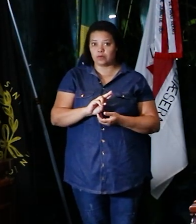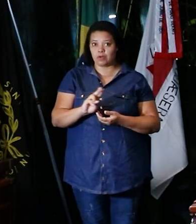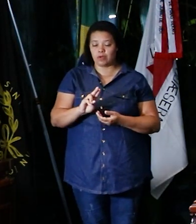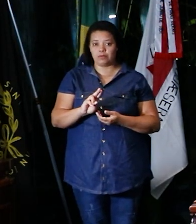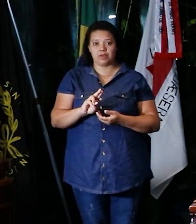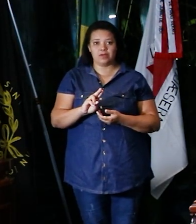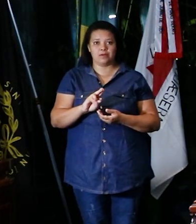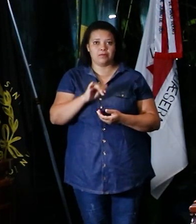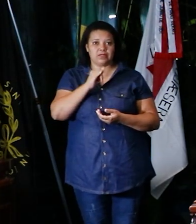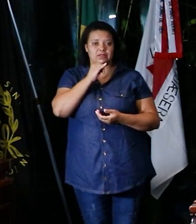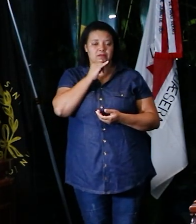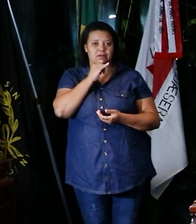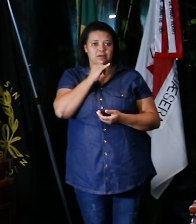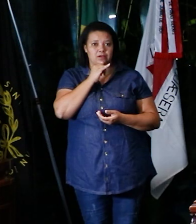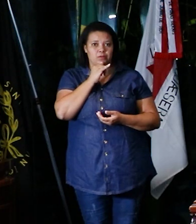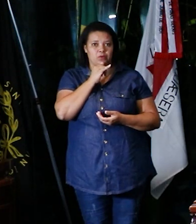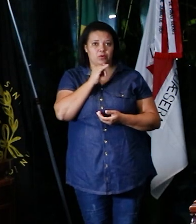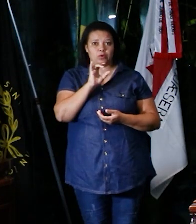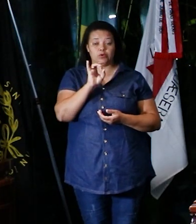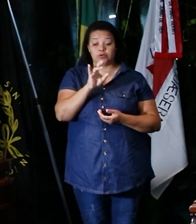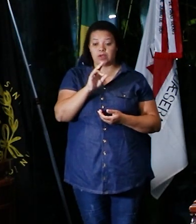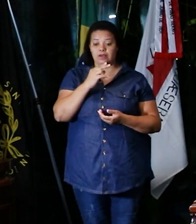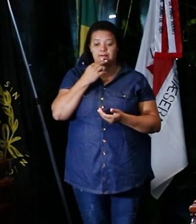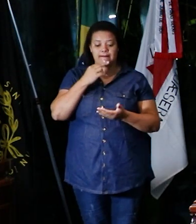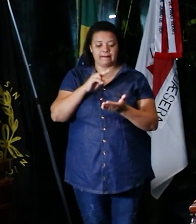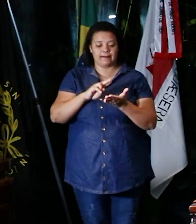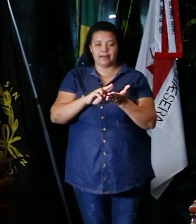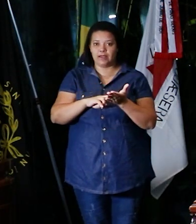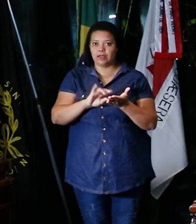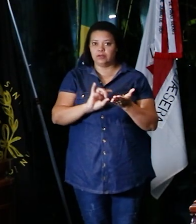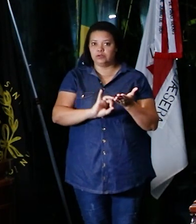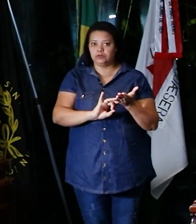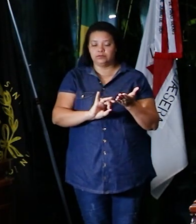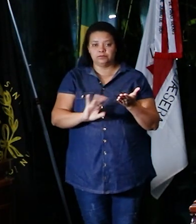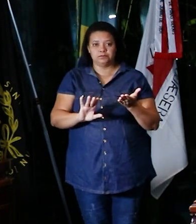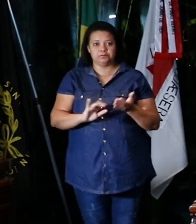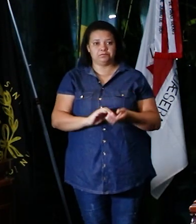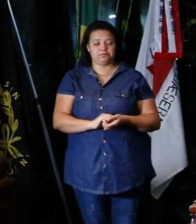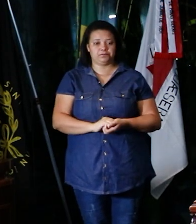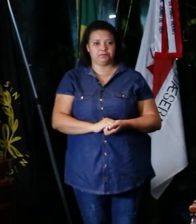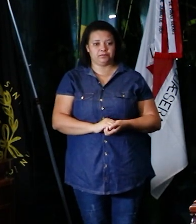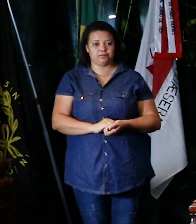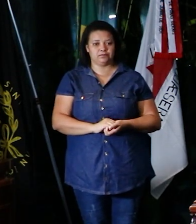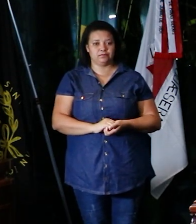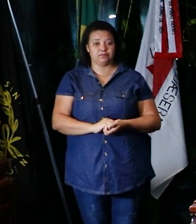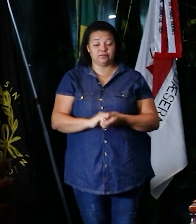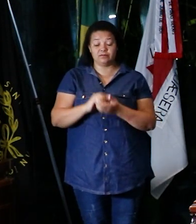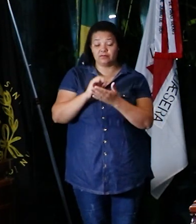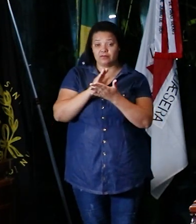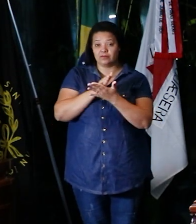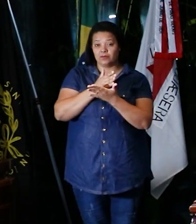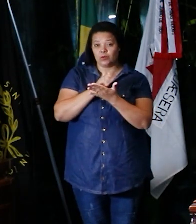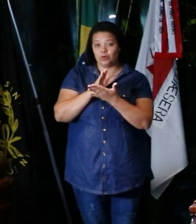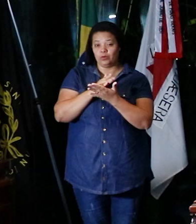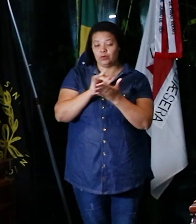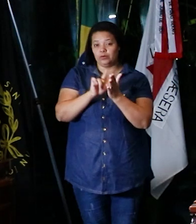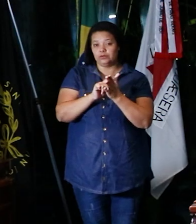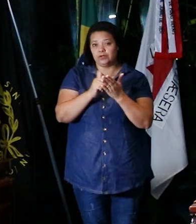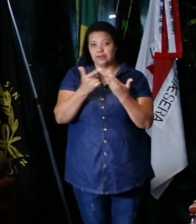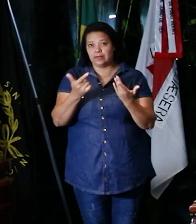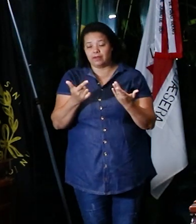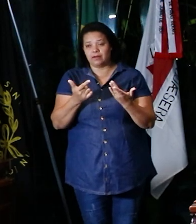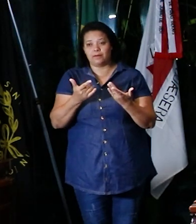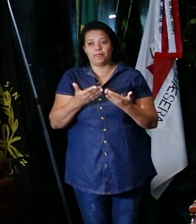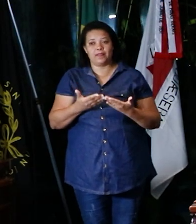devia constituir-se apenas de cartas. No máximo, algum jornalzinho